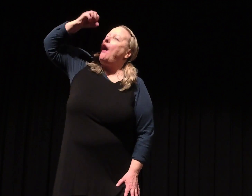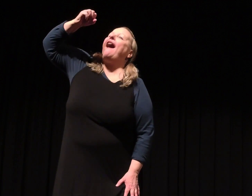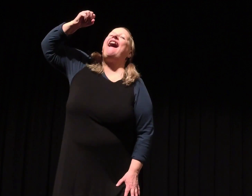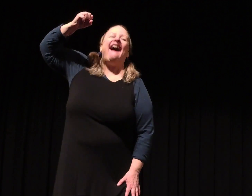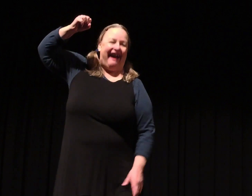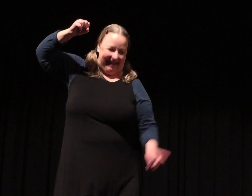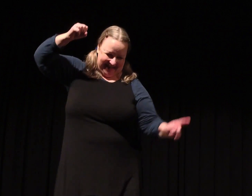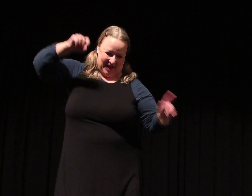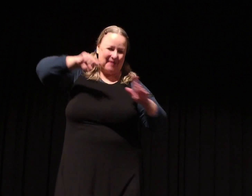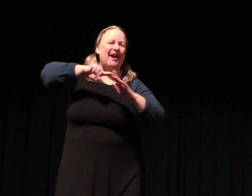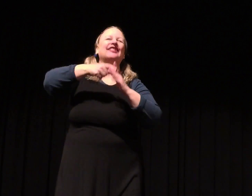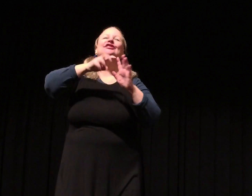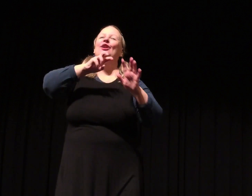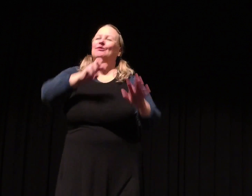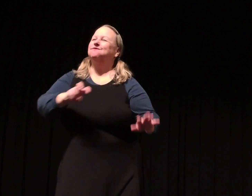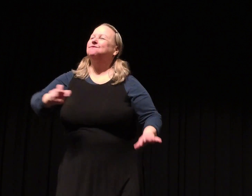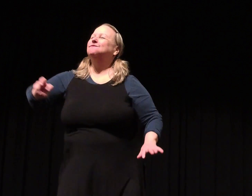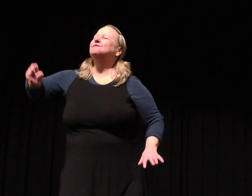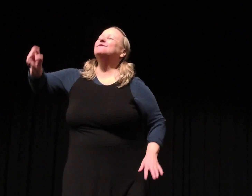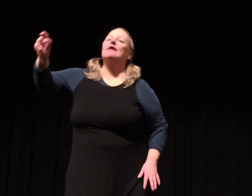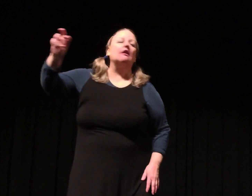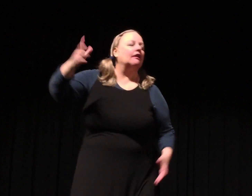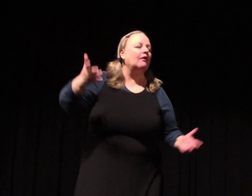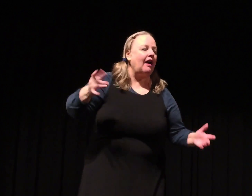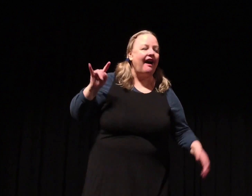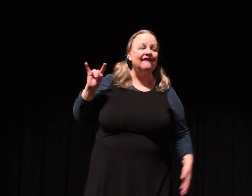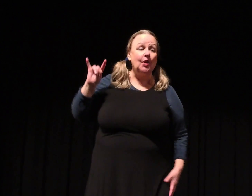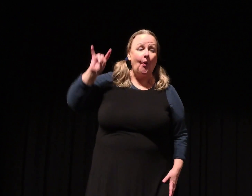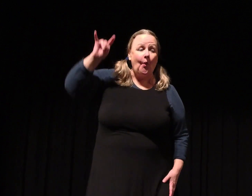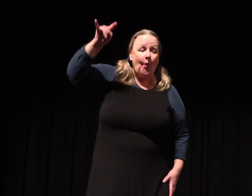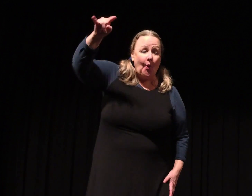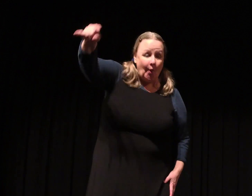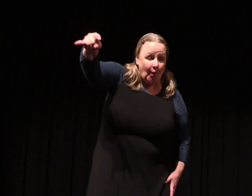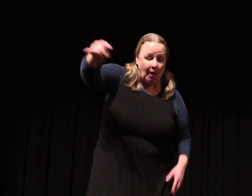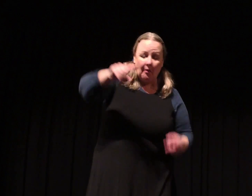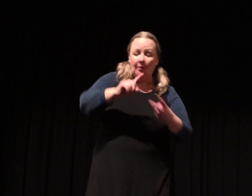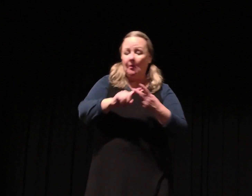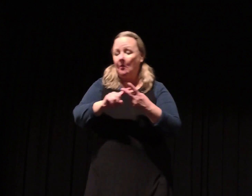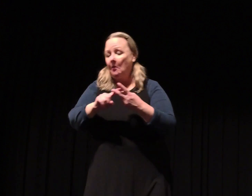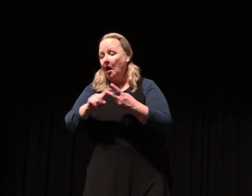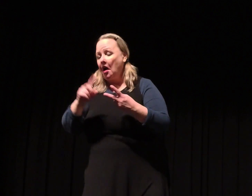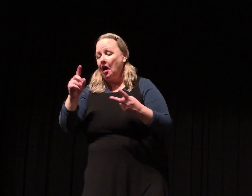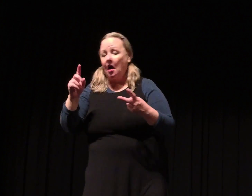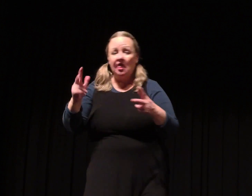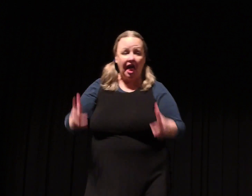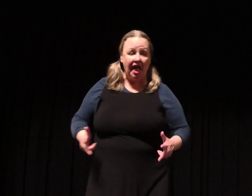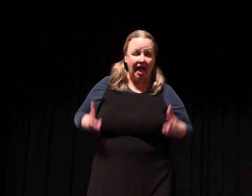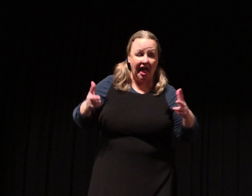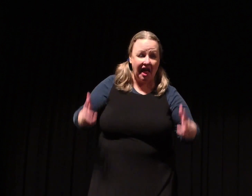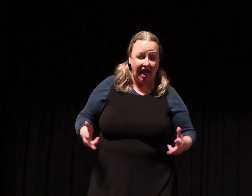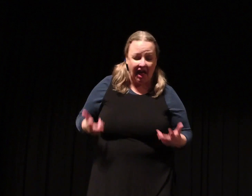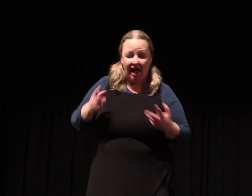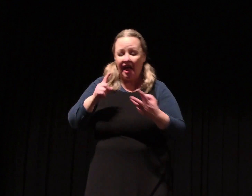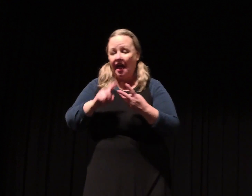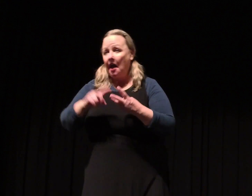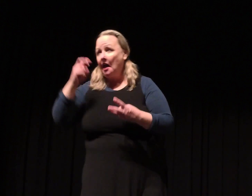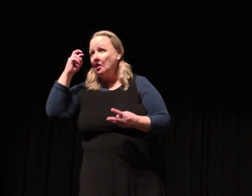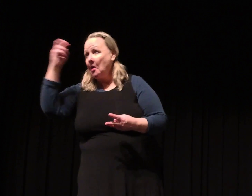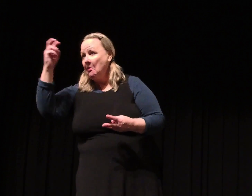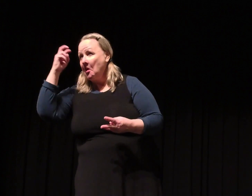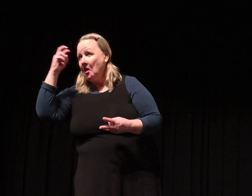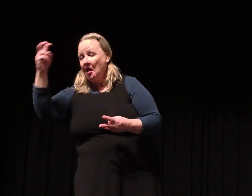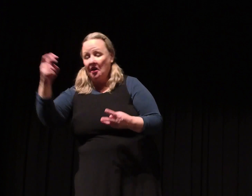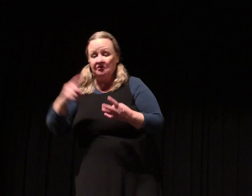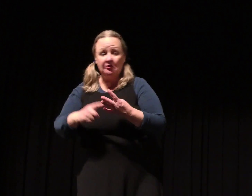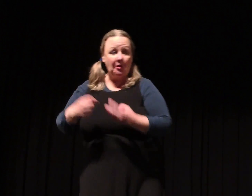seras adulte, là, tu vas pouvoir voyager le monde. Tu vas pouvoir prendre l'avion. Tu vas pouvoir prendre le